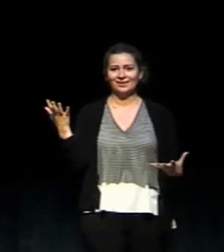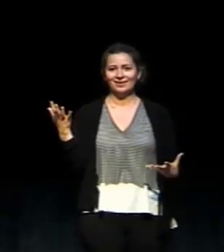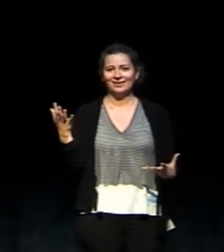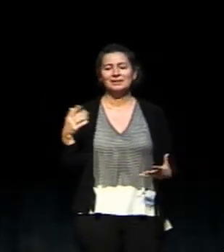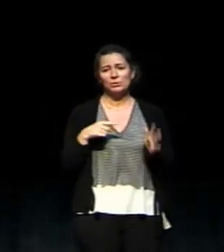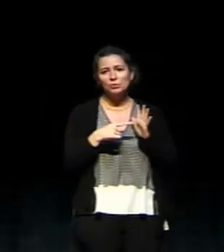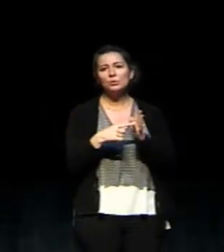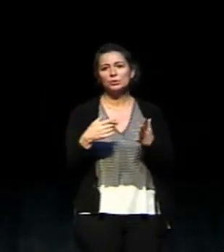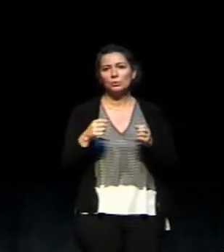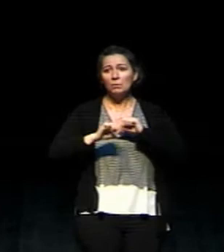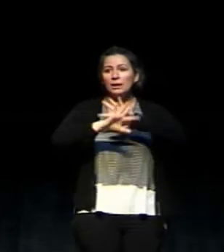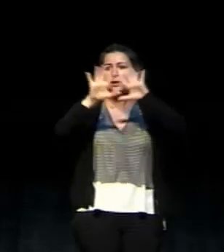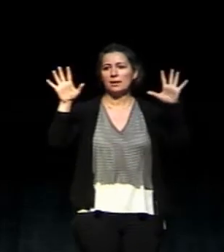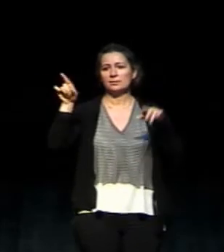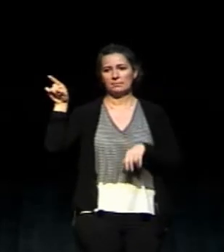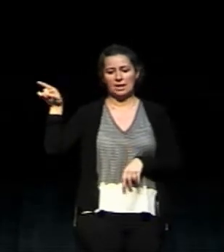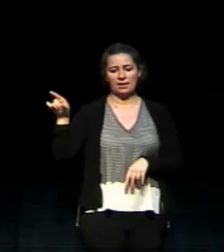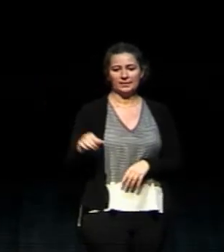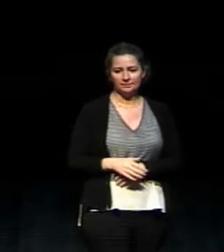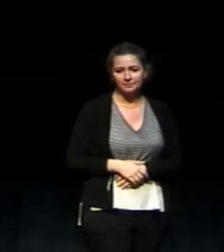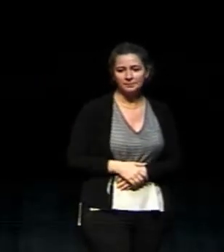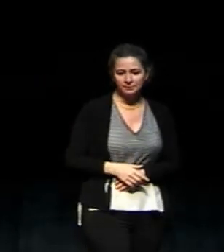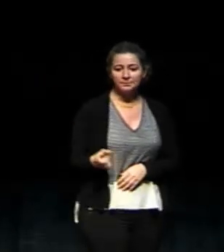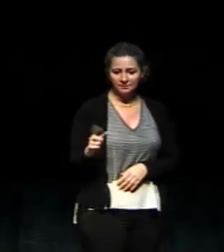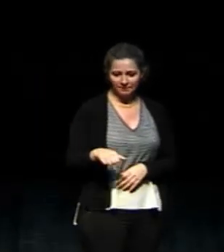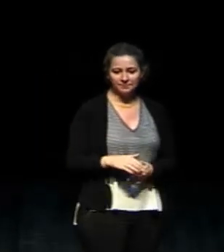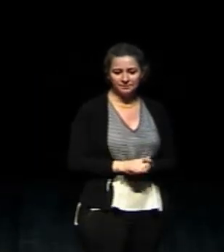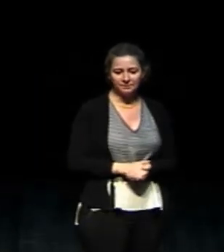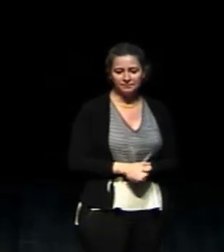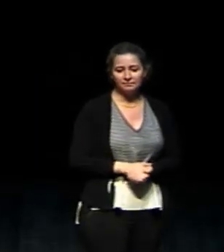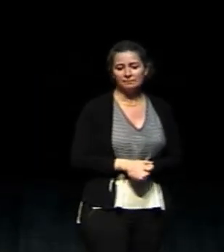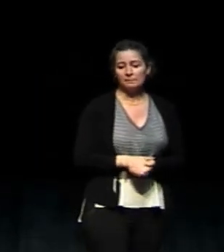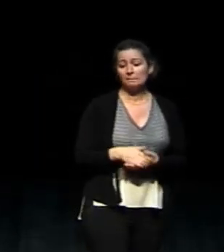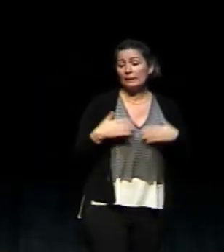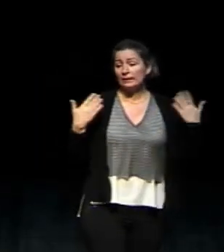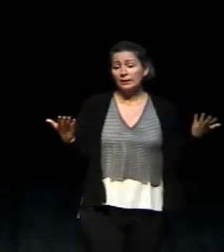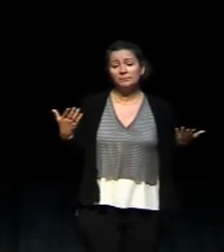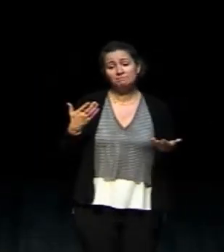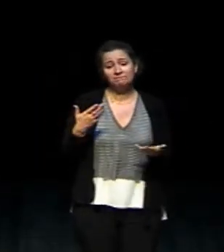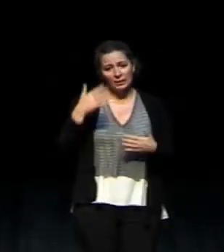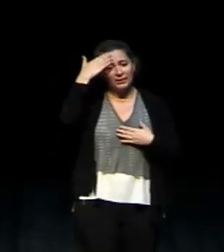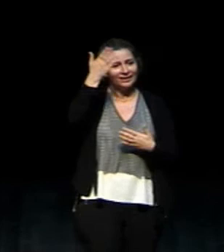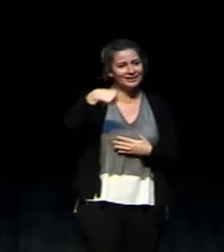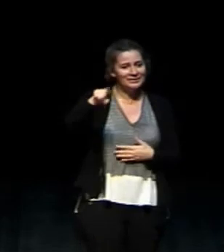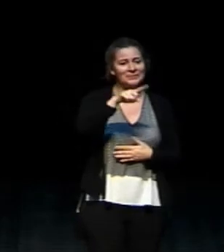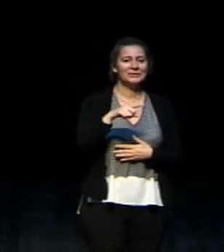pessoa surda, e essa relação, esse ensino fez com que ela se compreendesse inclusive